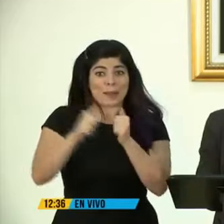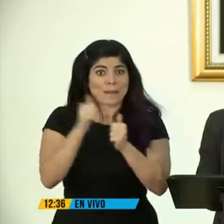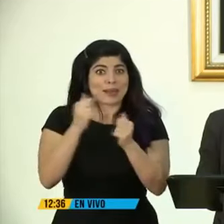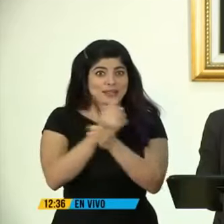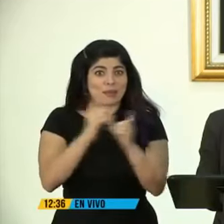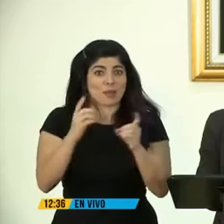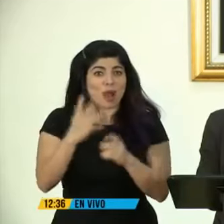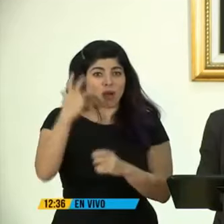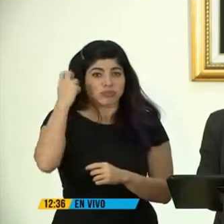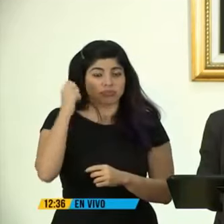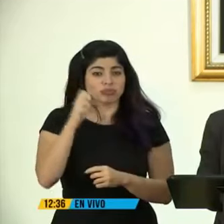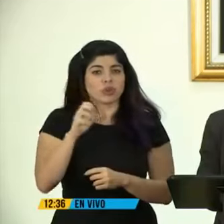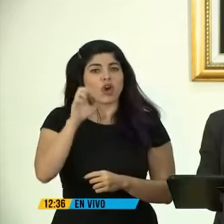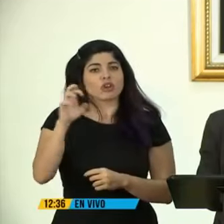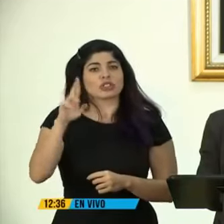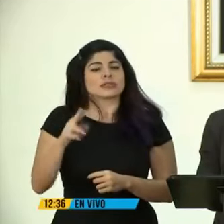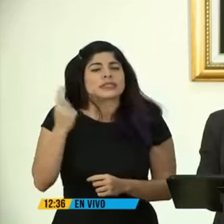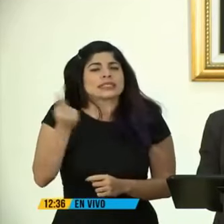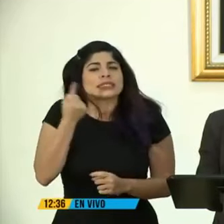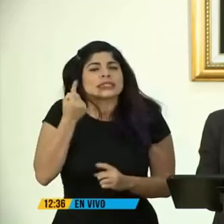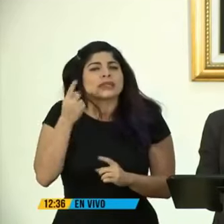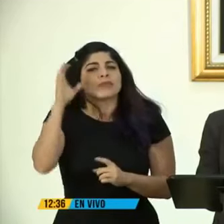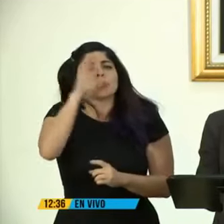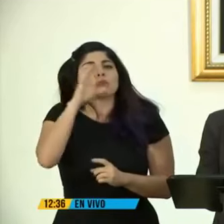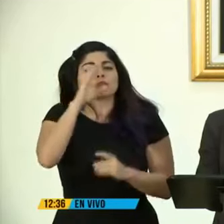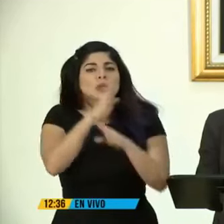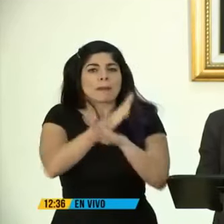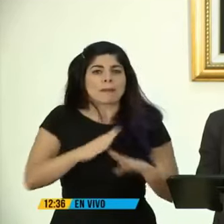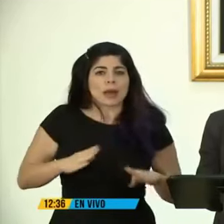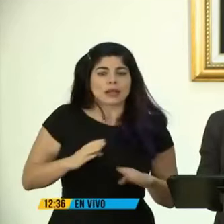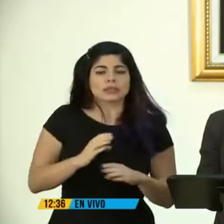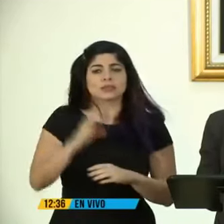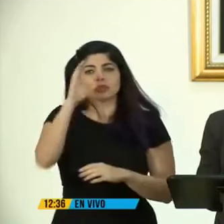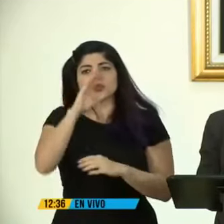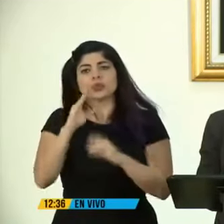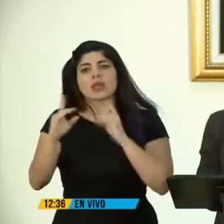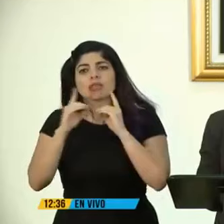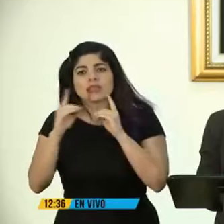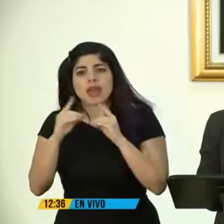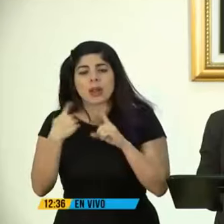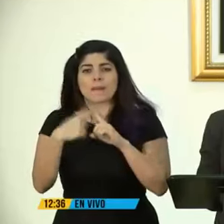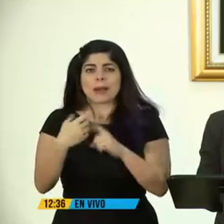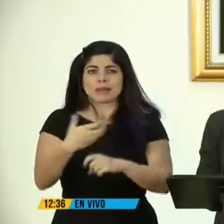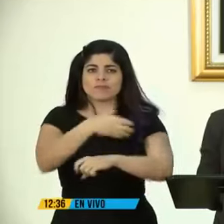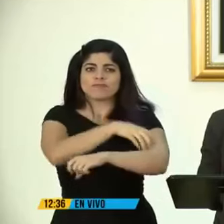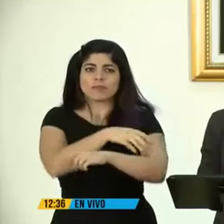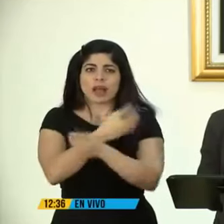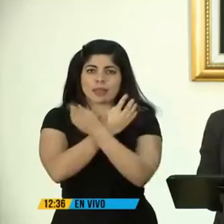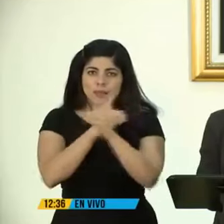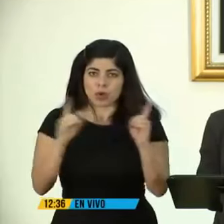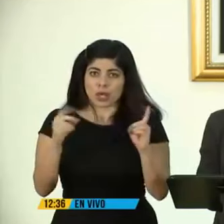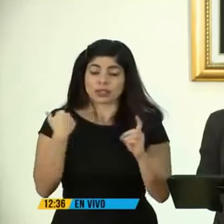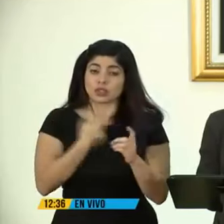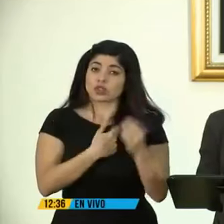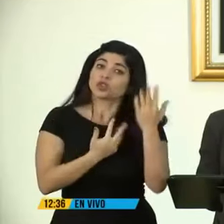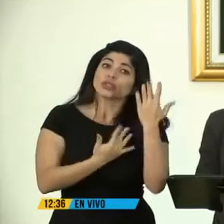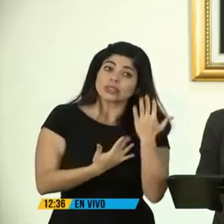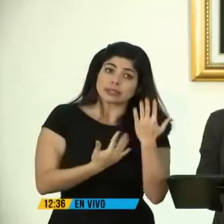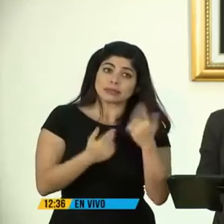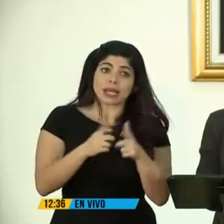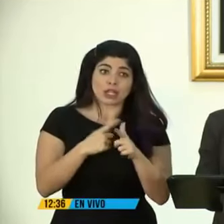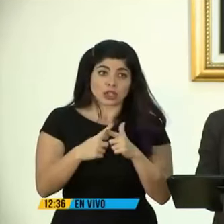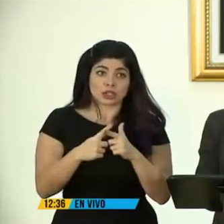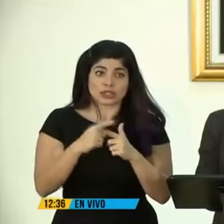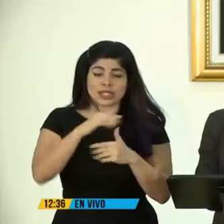opción costarricense siempre ha sido la paz, el diálogo y el fortalecimiento de la democracia. Y esperamos entonces